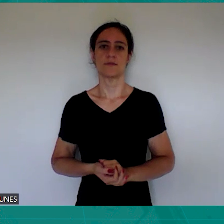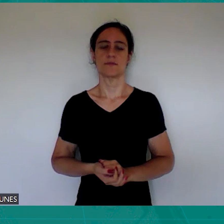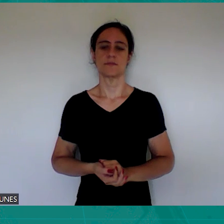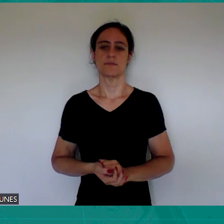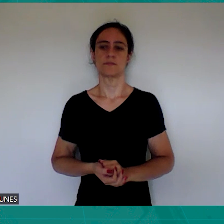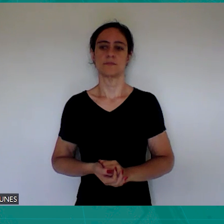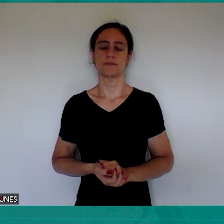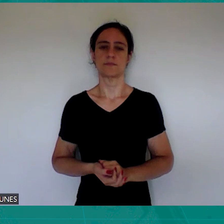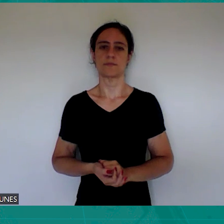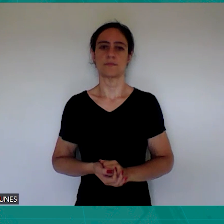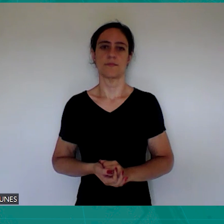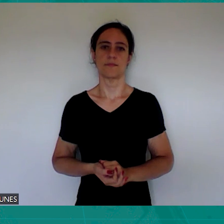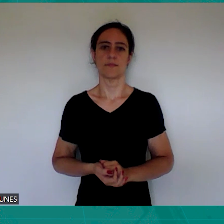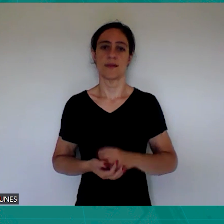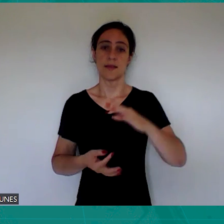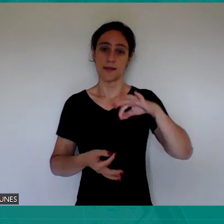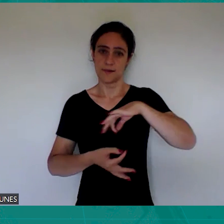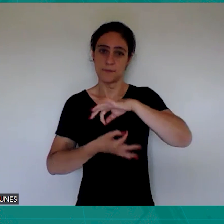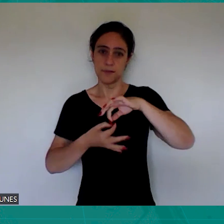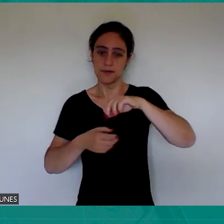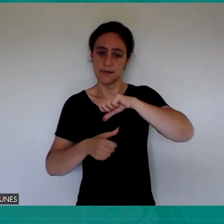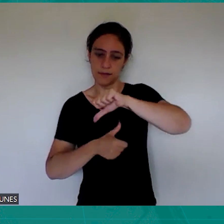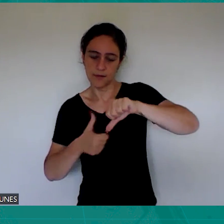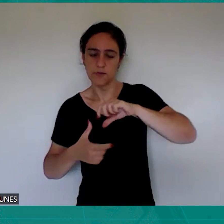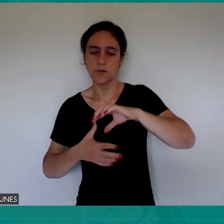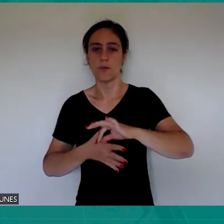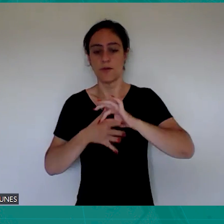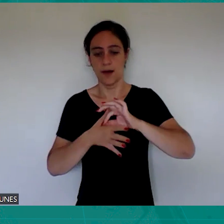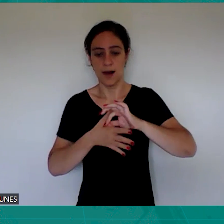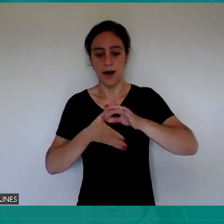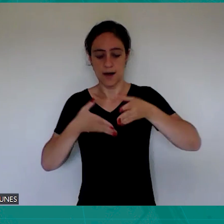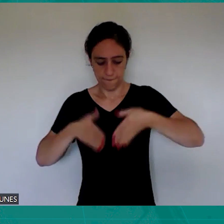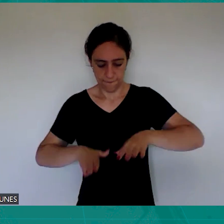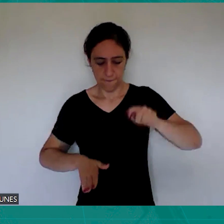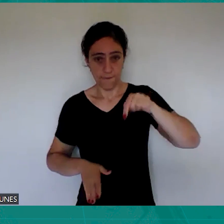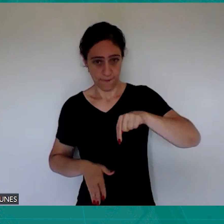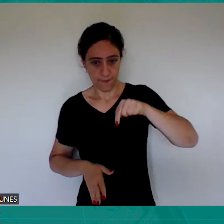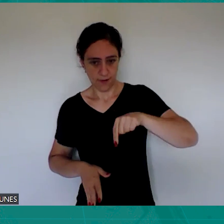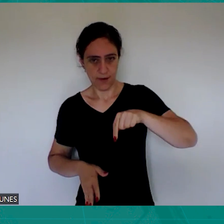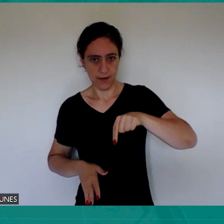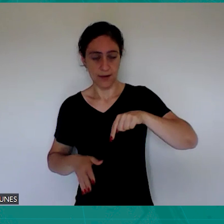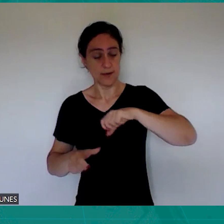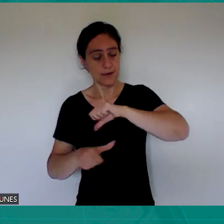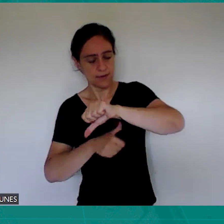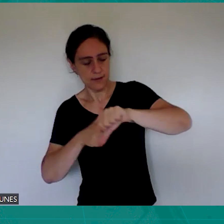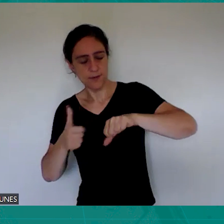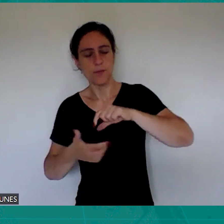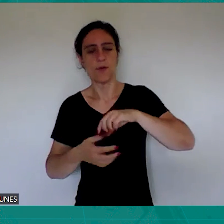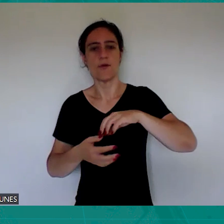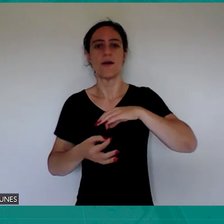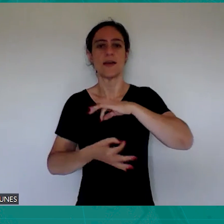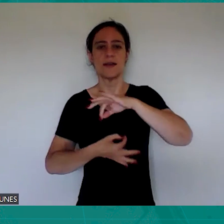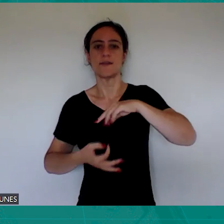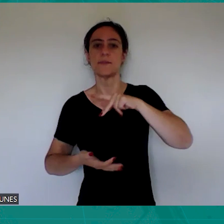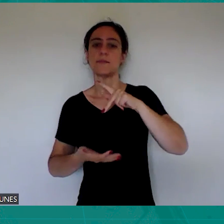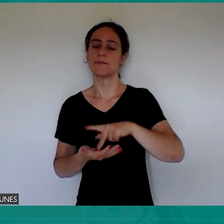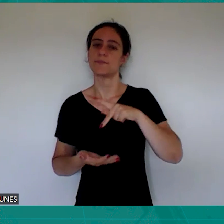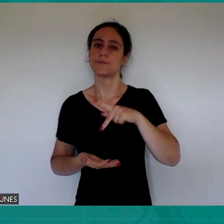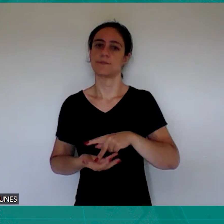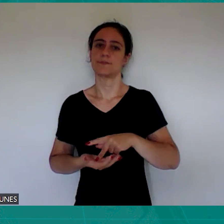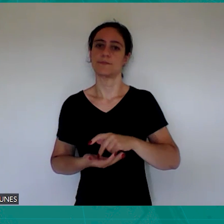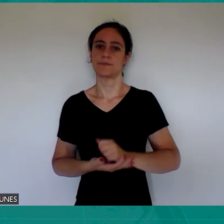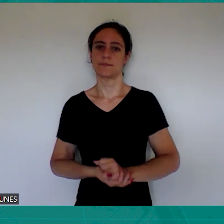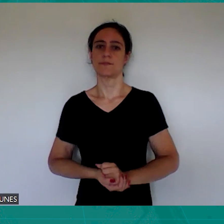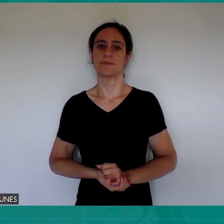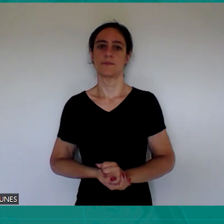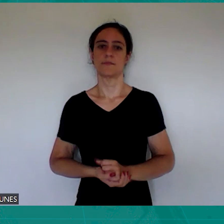fez carne, habitou entre nós e agora se tornou o Espírito da verdade e com a